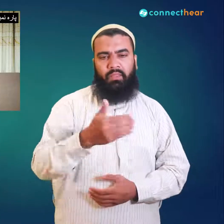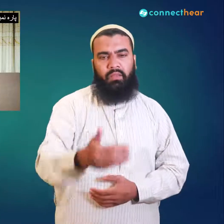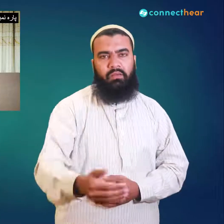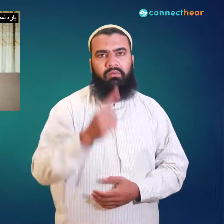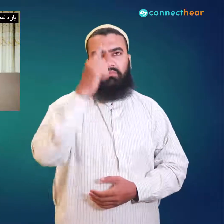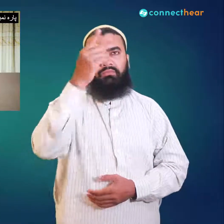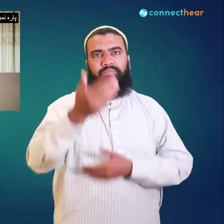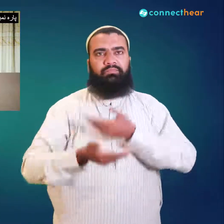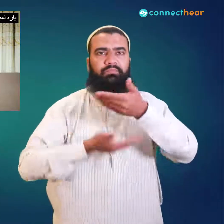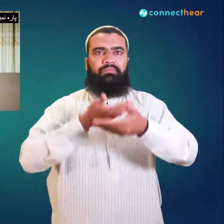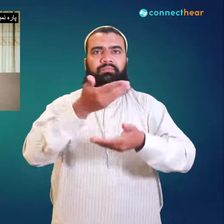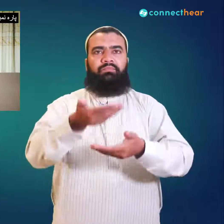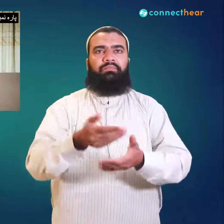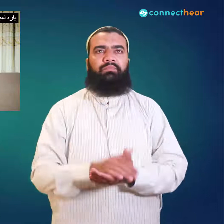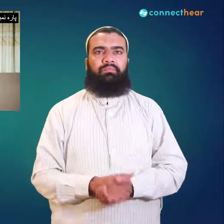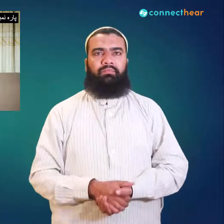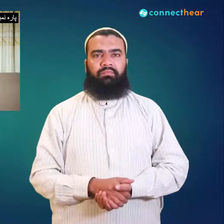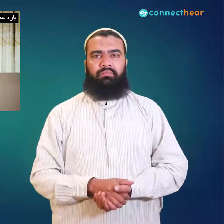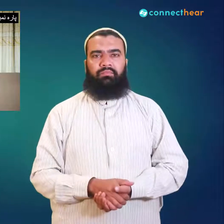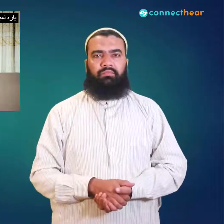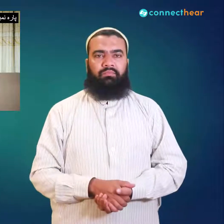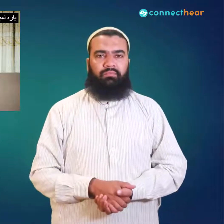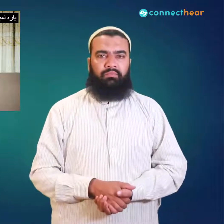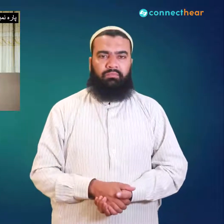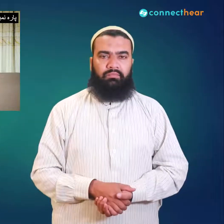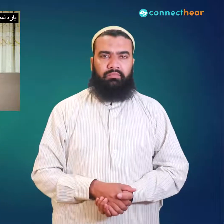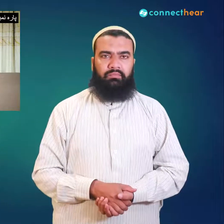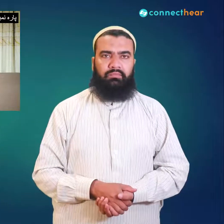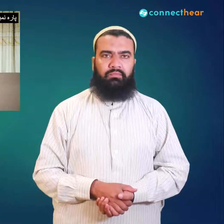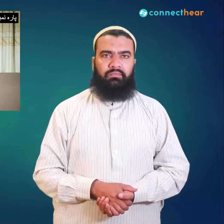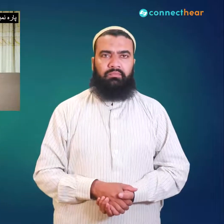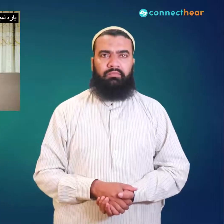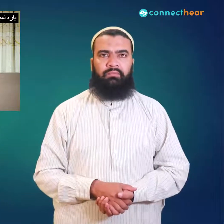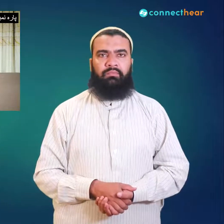آیت نمبر 5، رکوع نمبر 5، آیت نمبر